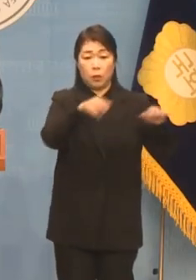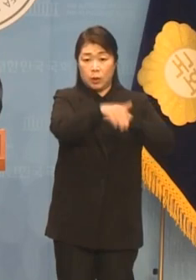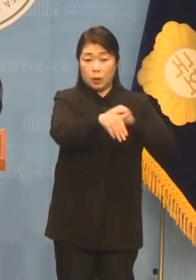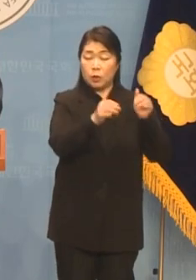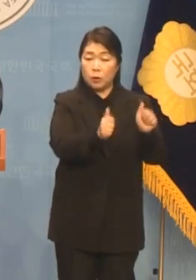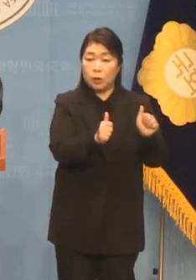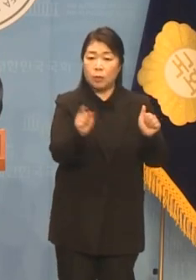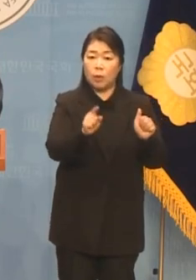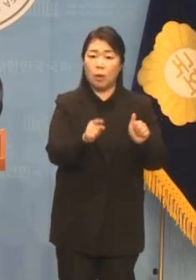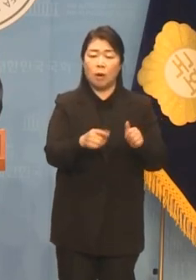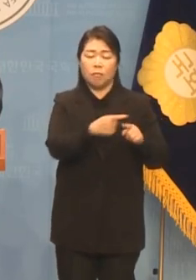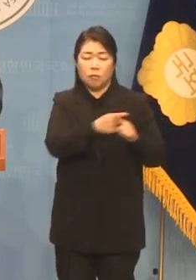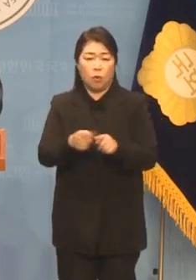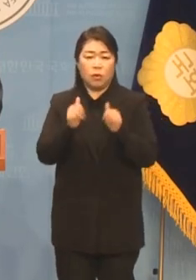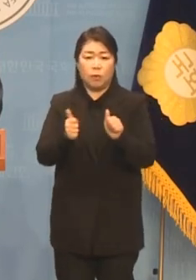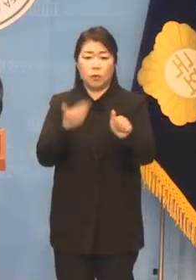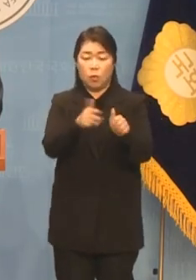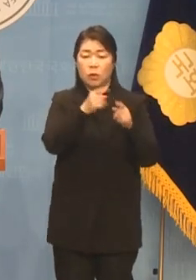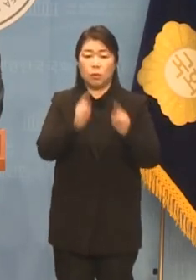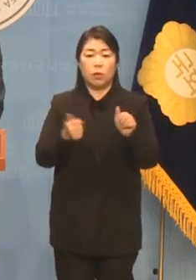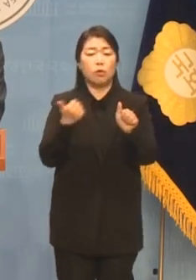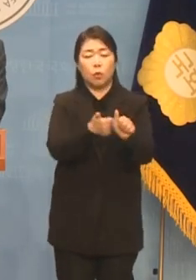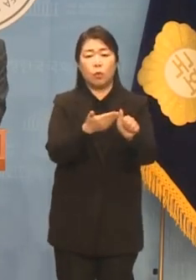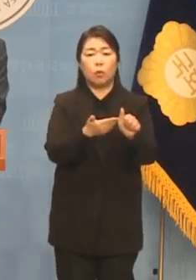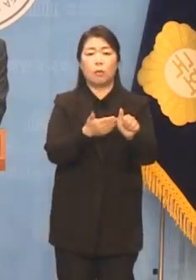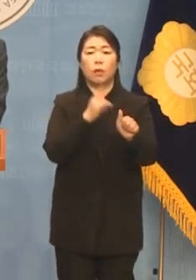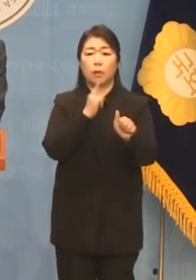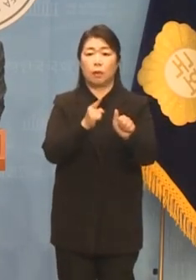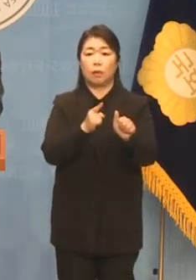후보님 제발 일 좀 합시다